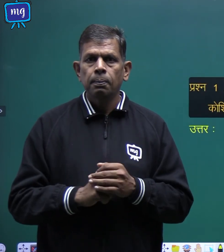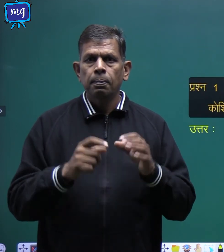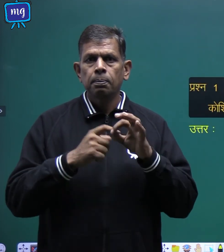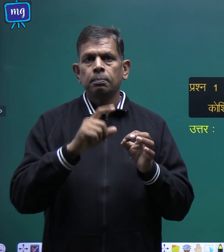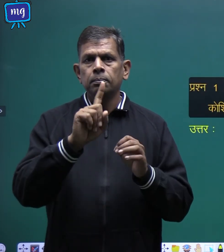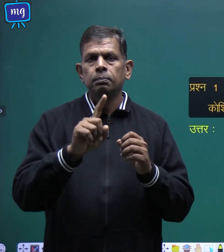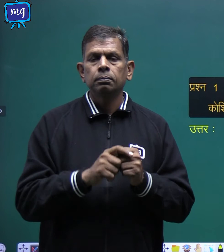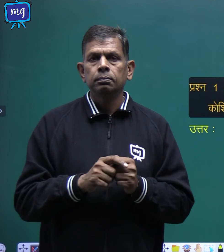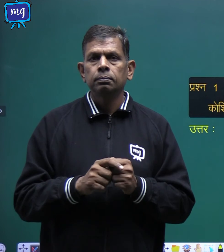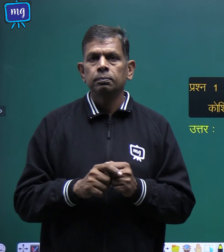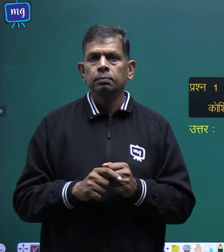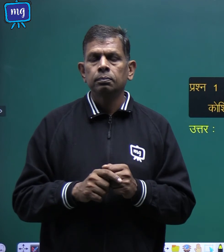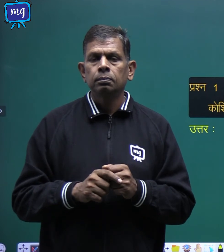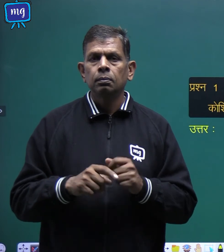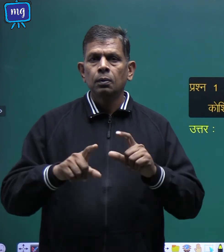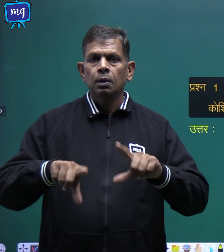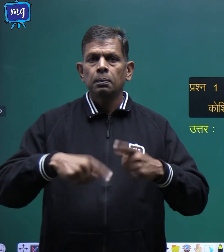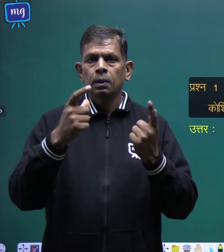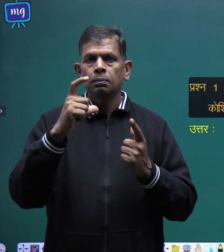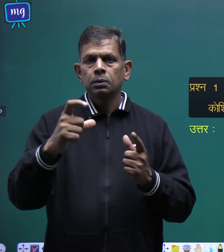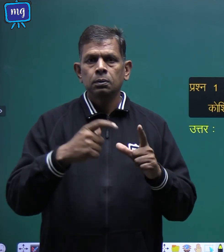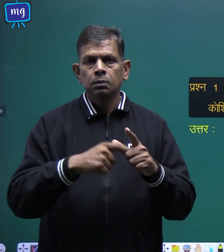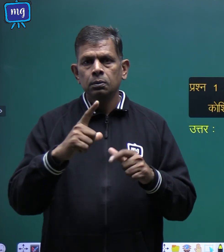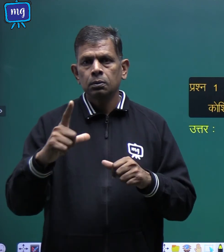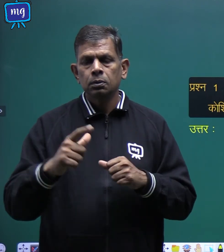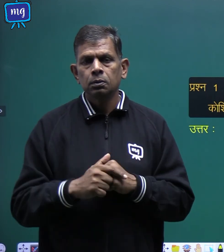प्रश्न 1, पादप कोशिका